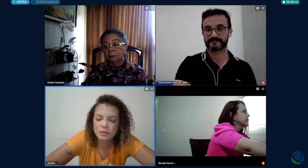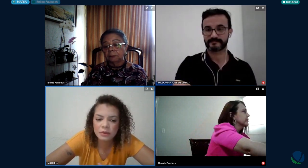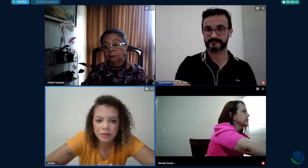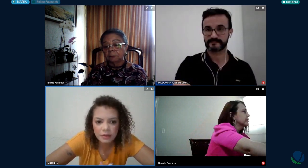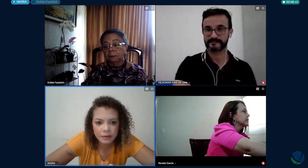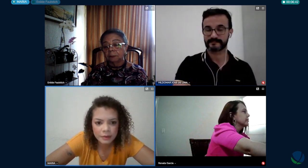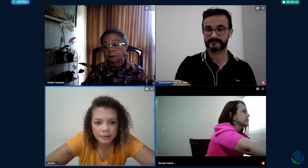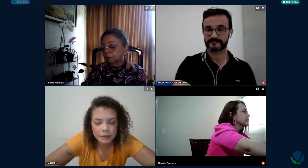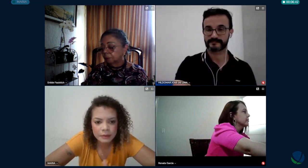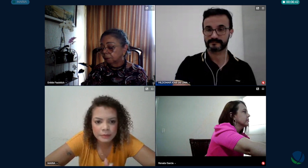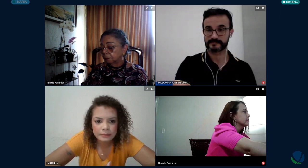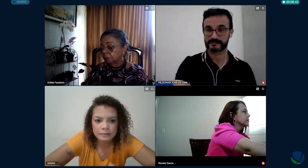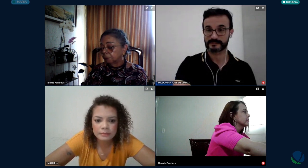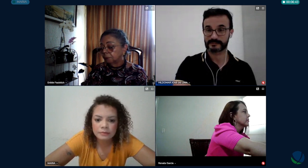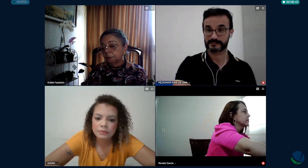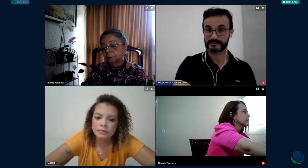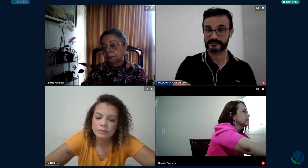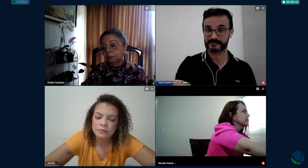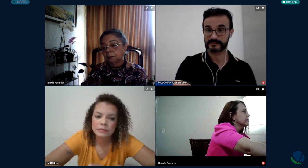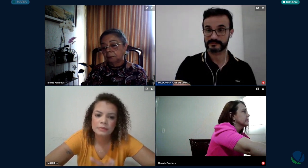149, isso mesmo.